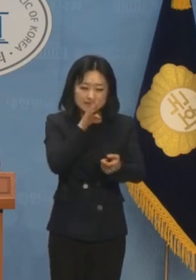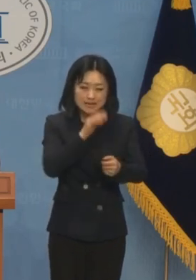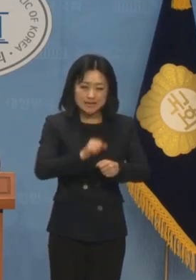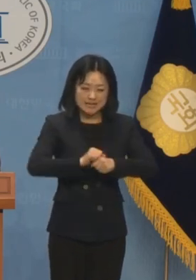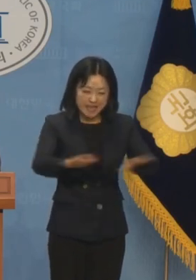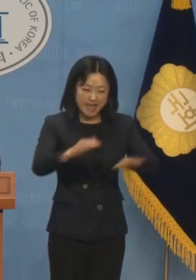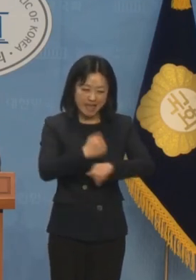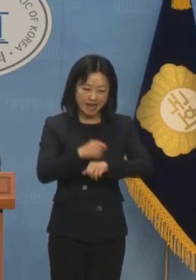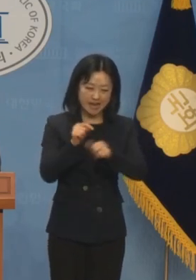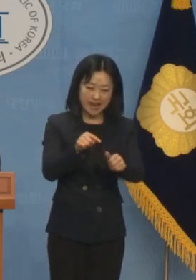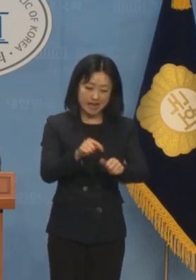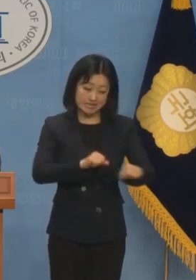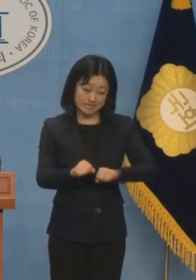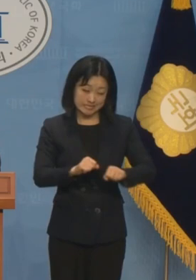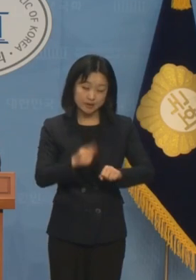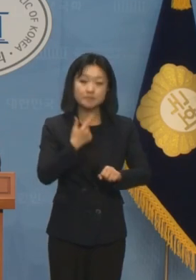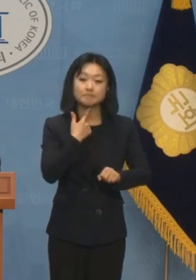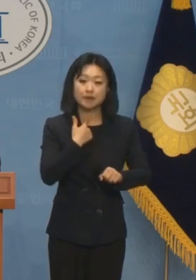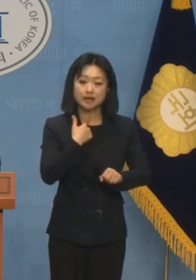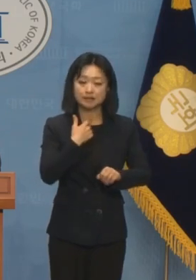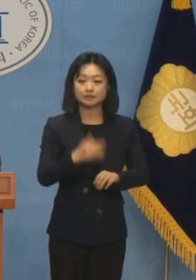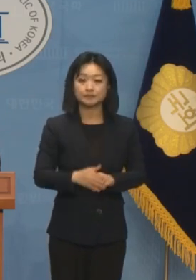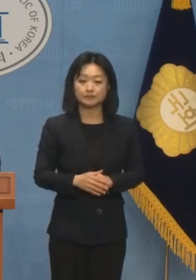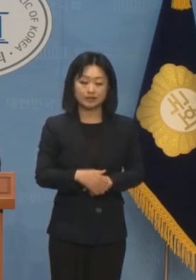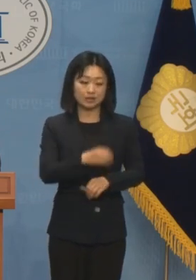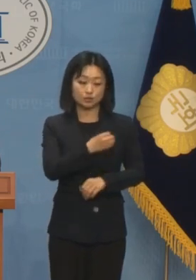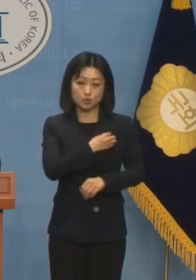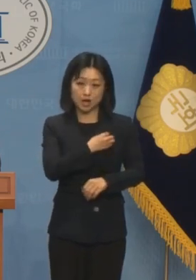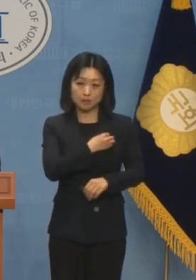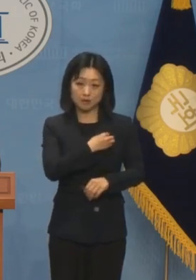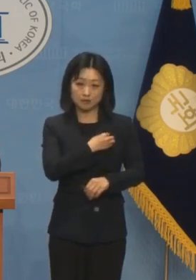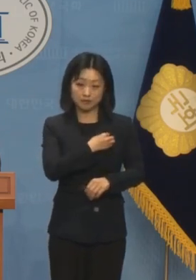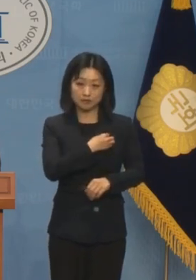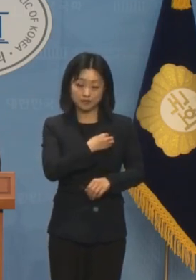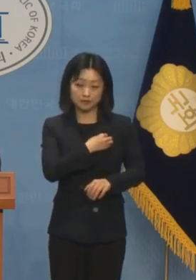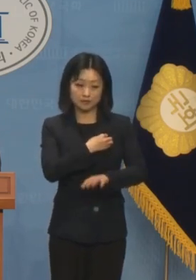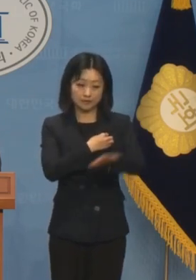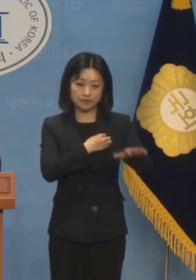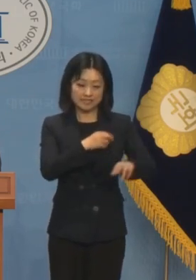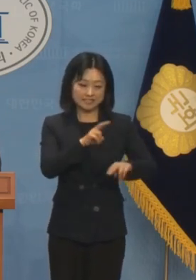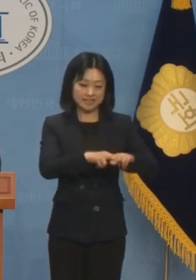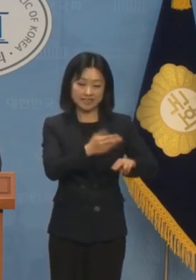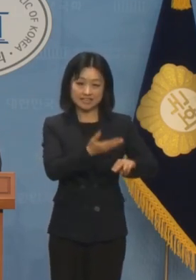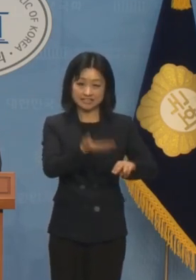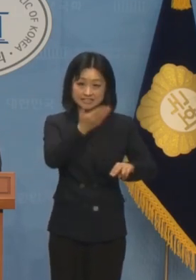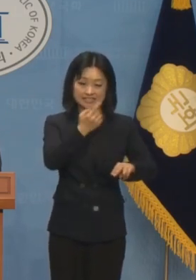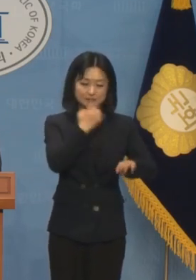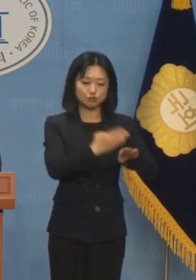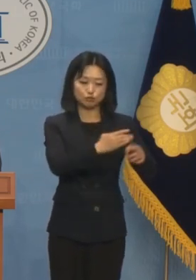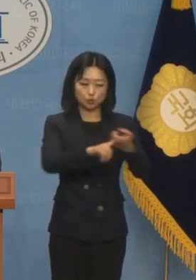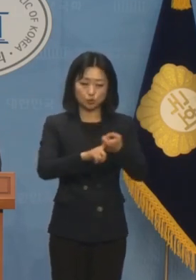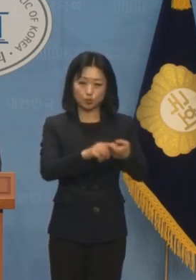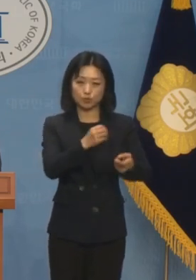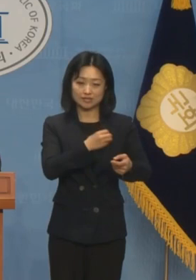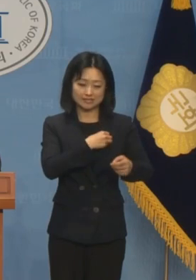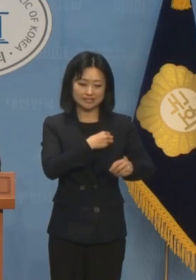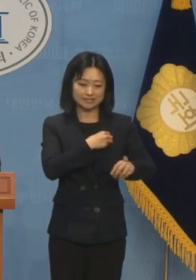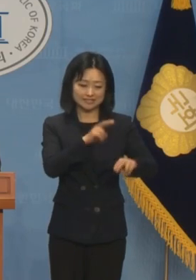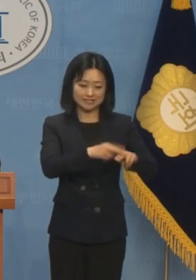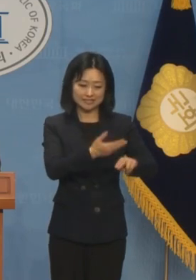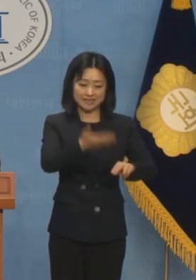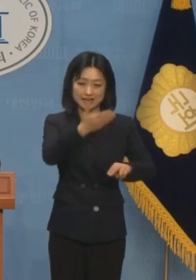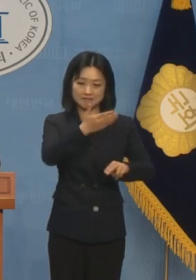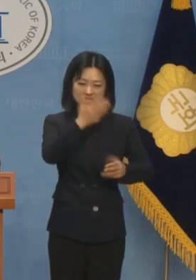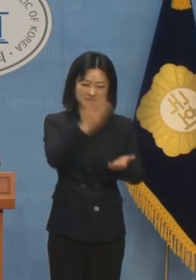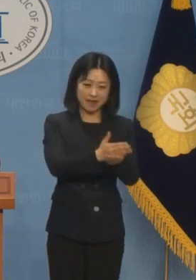공작이었습니다. 민주노총 소속 조합원들에 대한 노골적인 승진 차별과 갖은 괴롭힘으로 노조